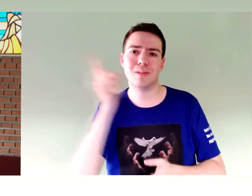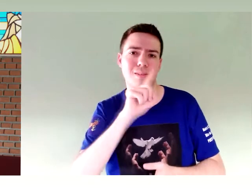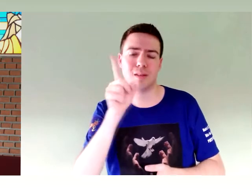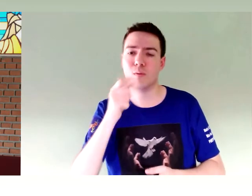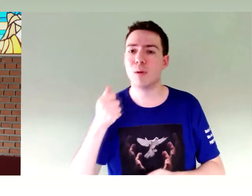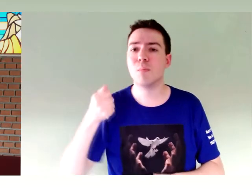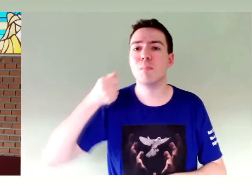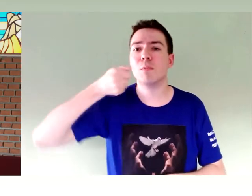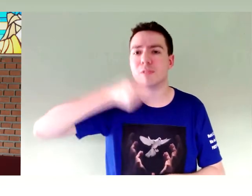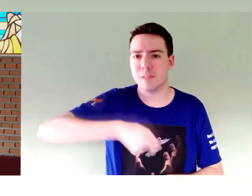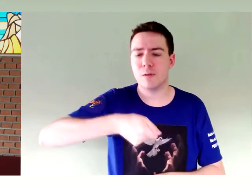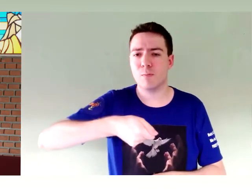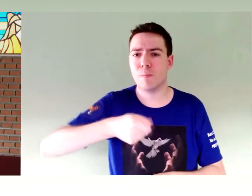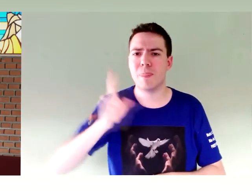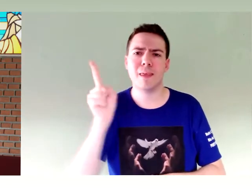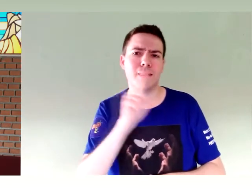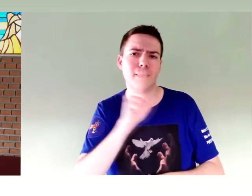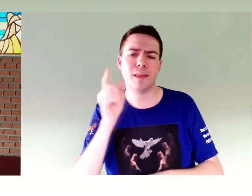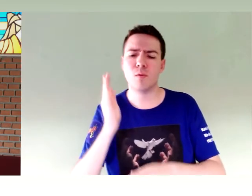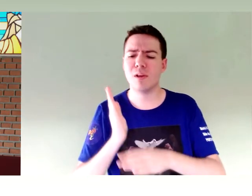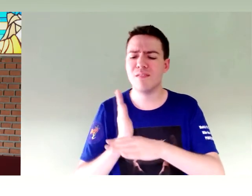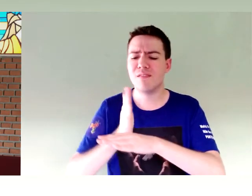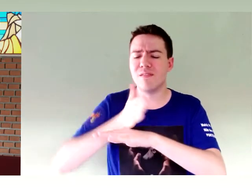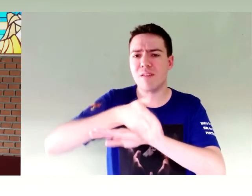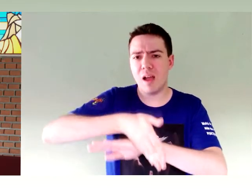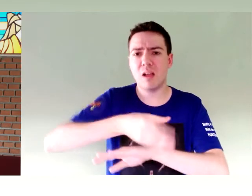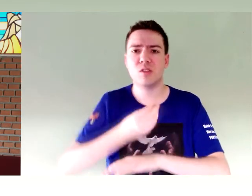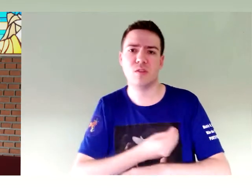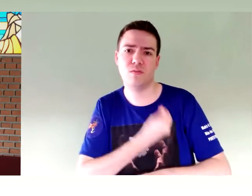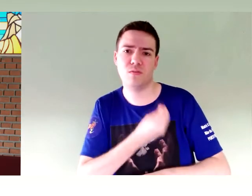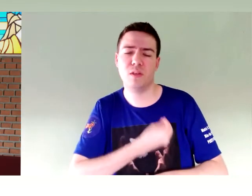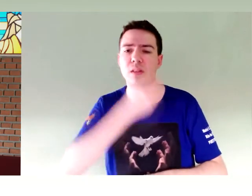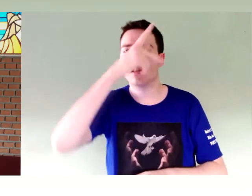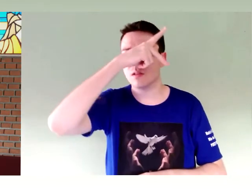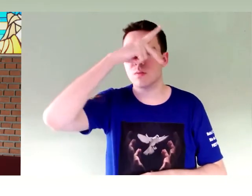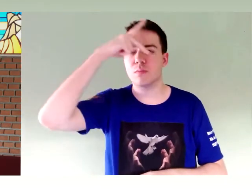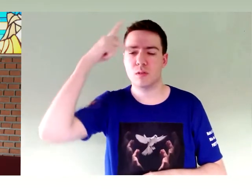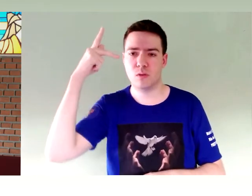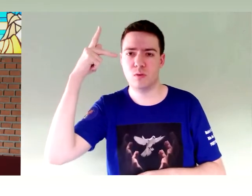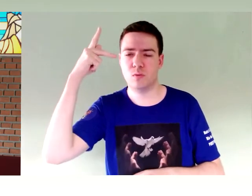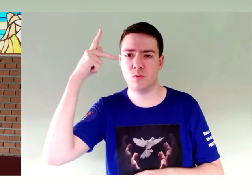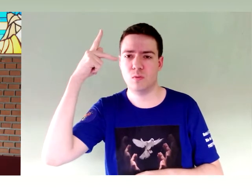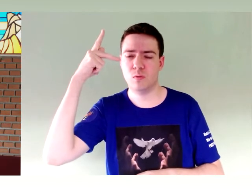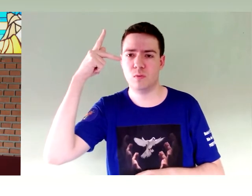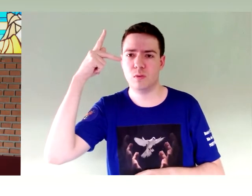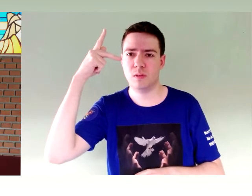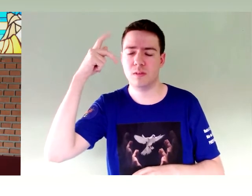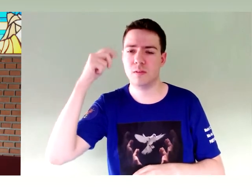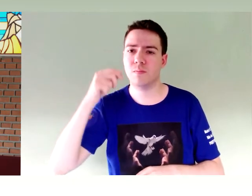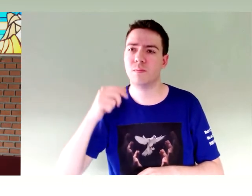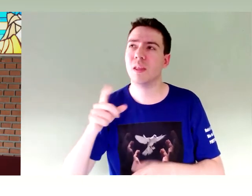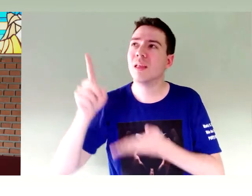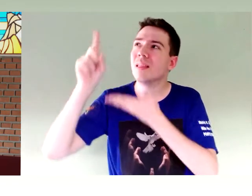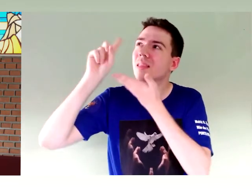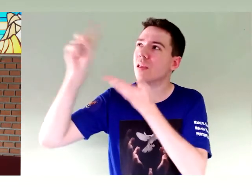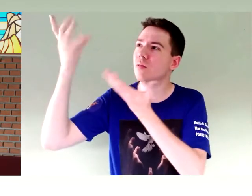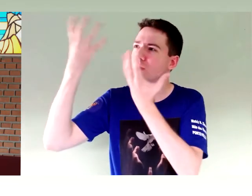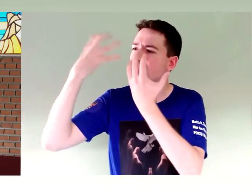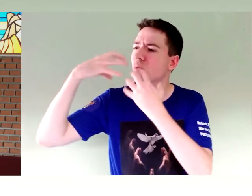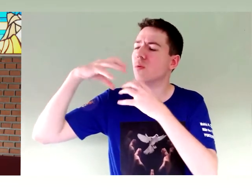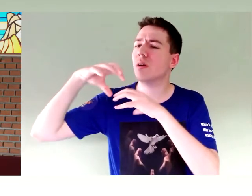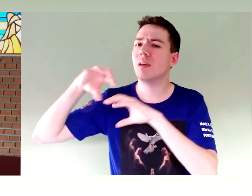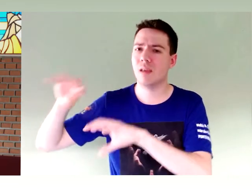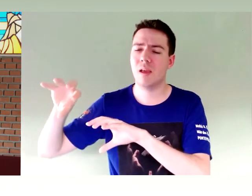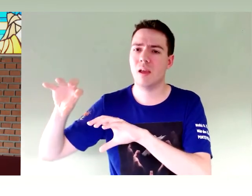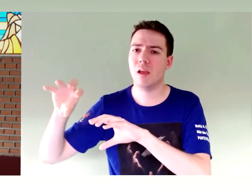dá como uma imposição, como uma ação que invade, subjuga o ser humano. Deus não quer